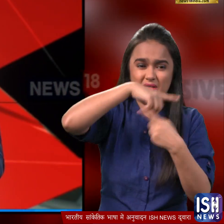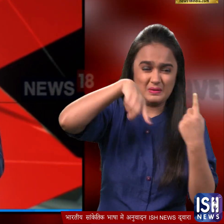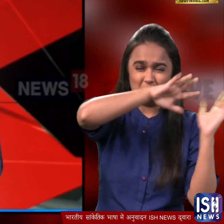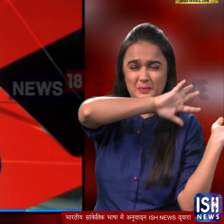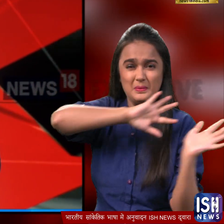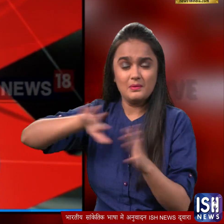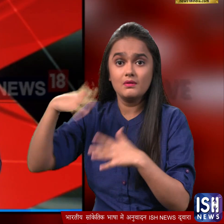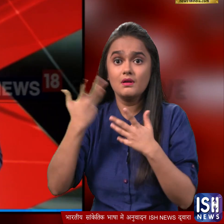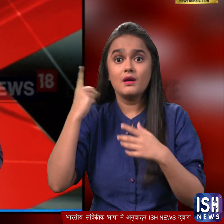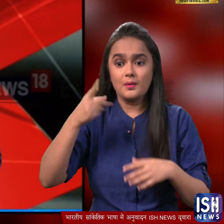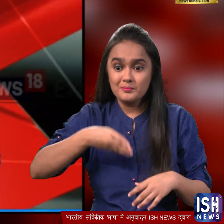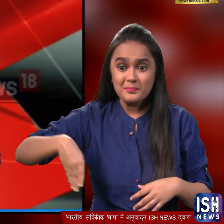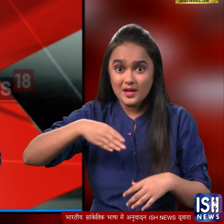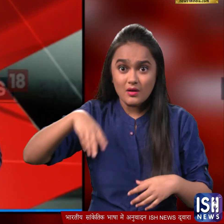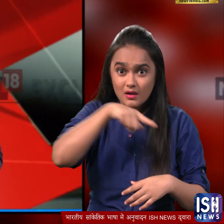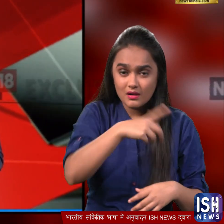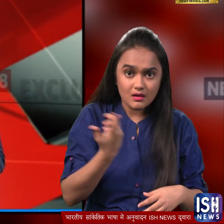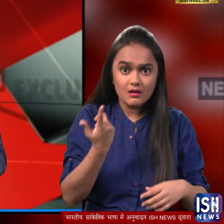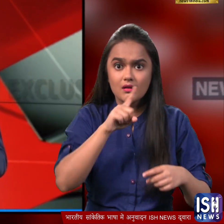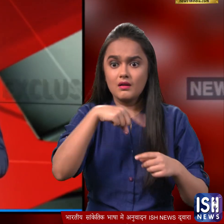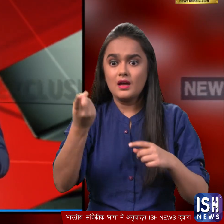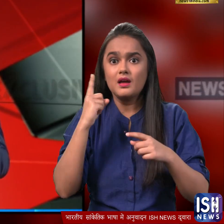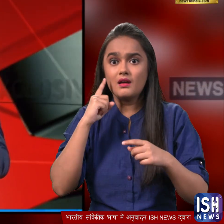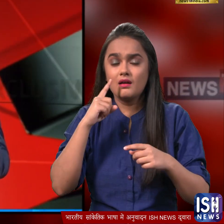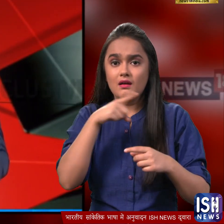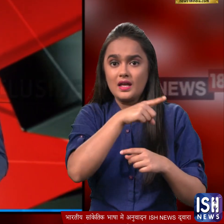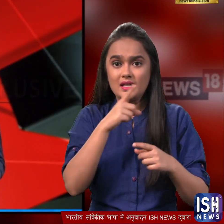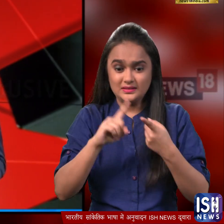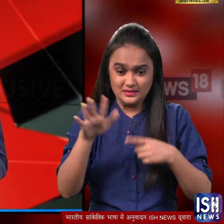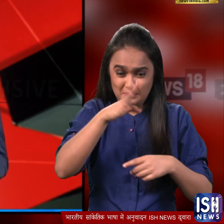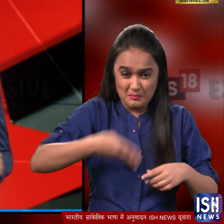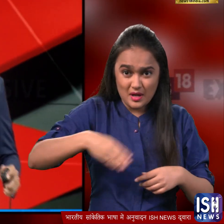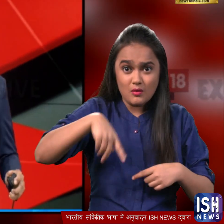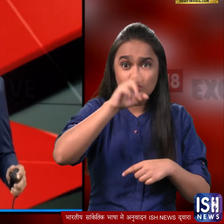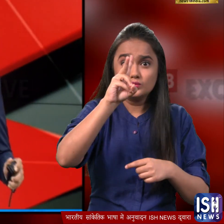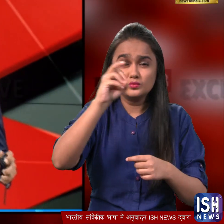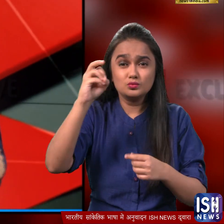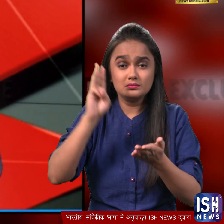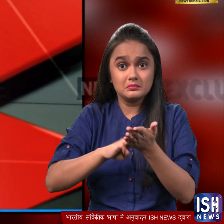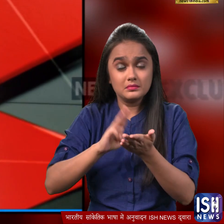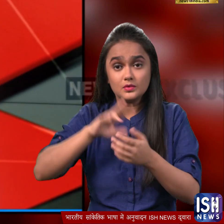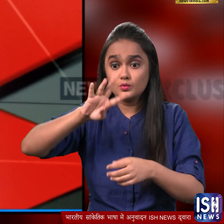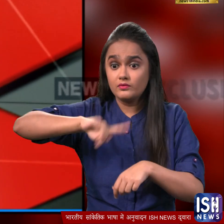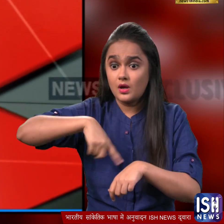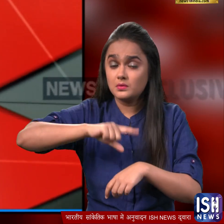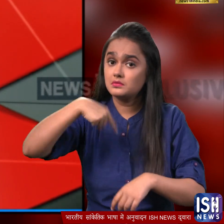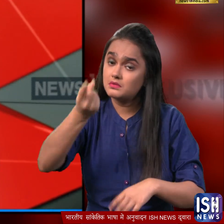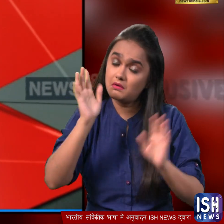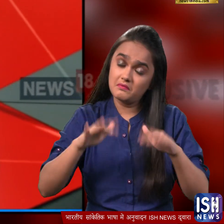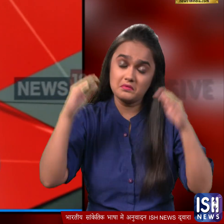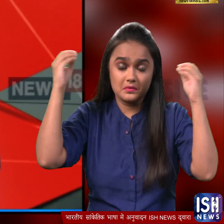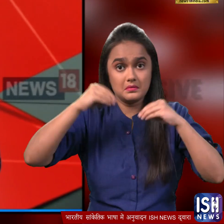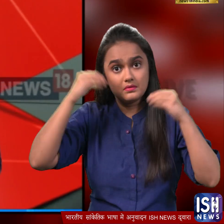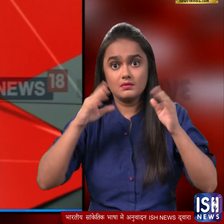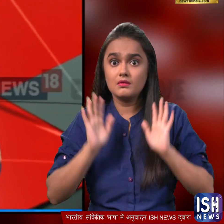वजह से पश्चिम बंगाल में बंगाल की खाड़ी के पास वाले इलाकों और पूरे दक्षिण बंगाल में 200 मिलीमीटर तक बारिश 24 घंटों के